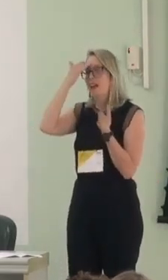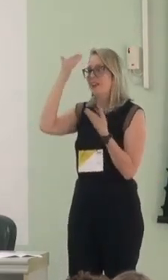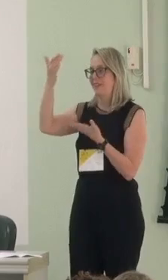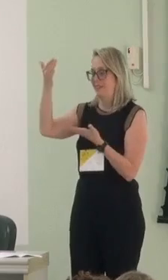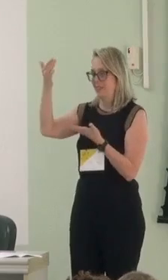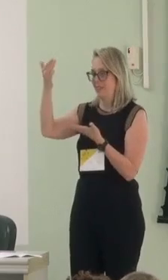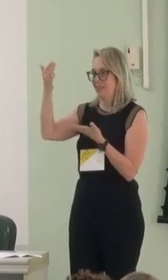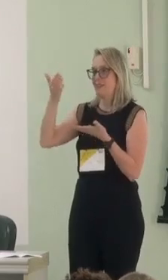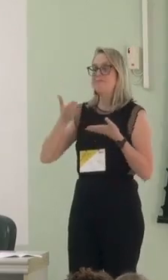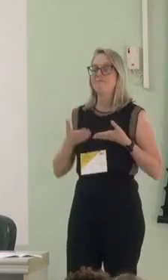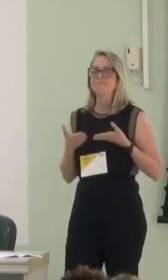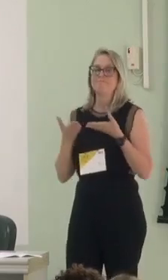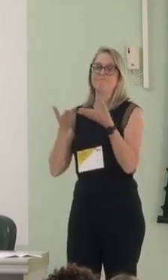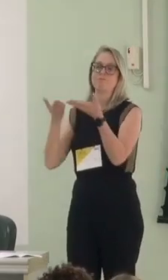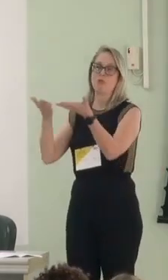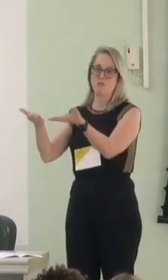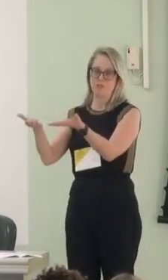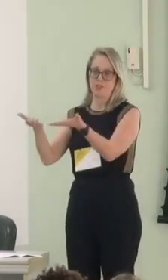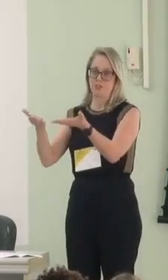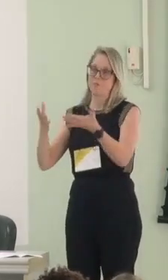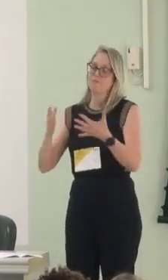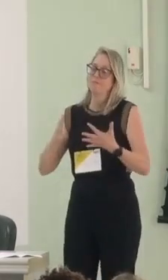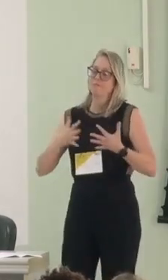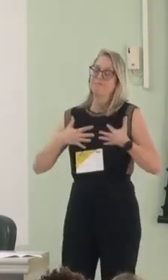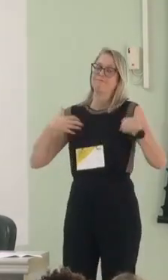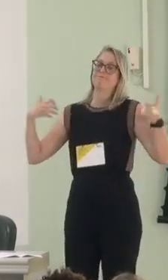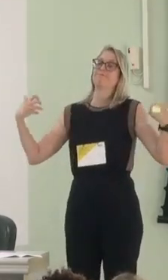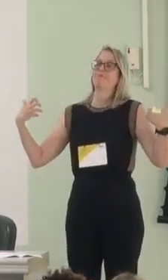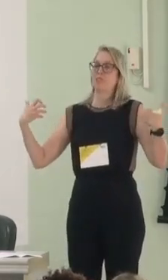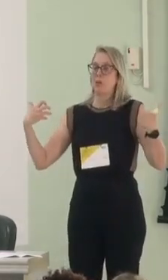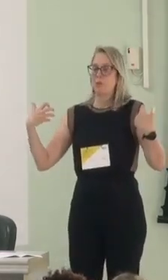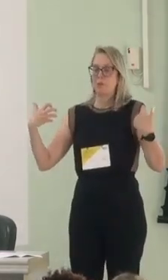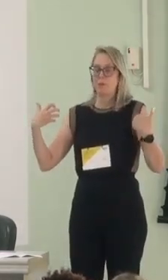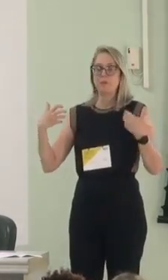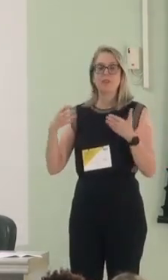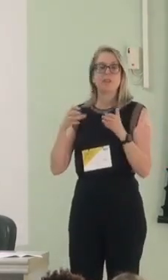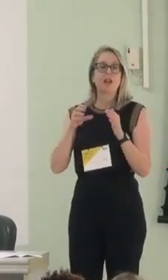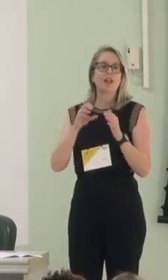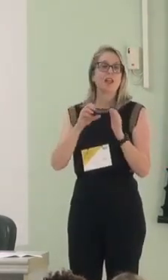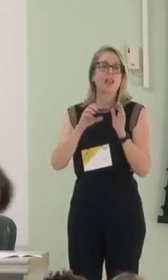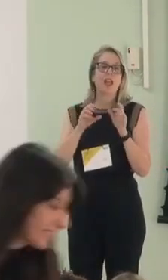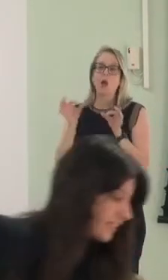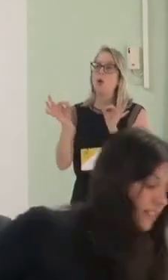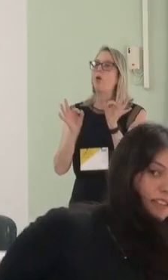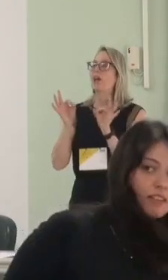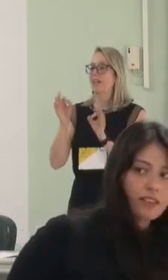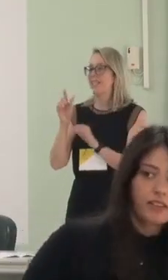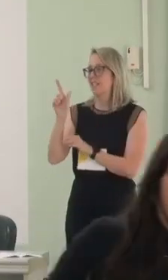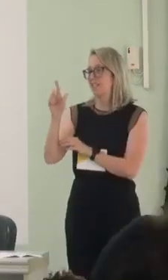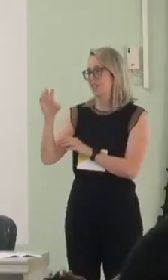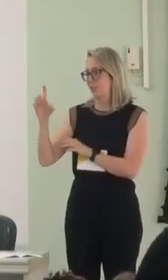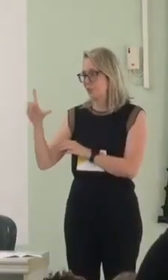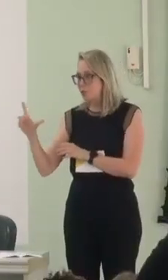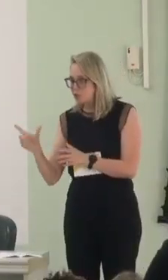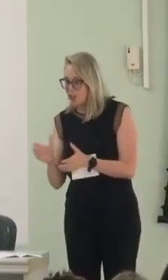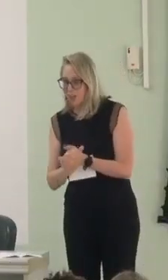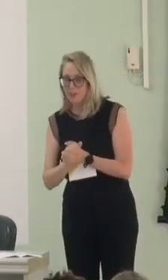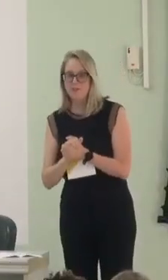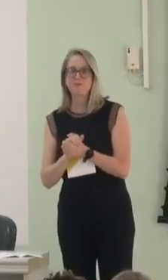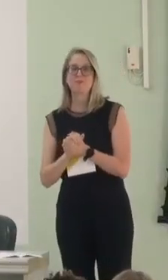Bom, eu gostaria, então, de agradecer primeiramente pelo convite. Eu me sinto muito honrada de ter